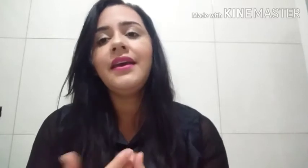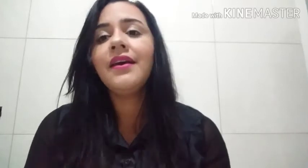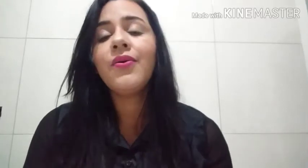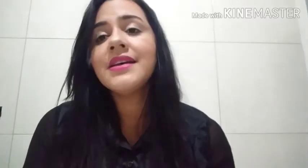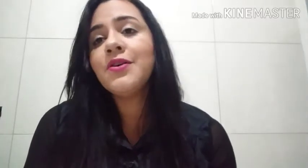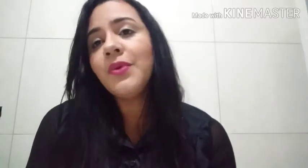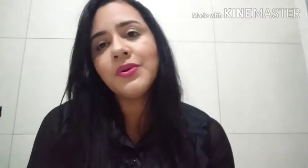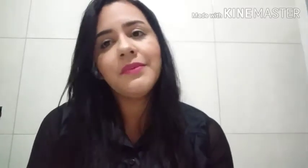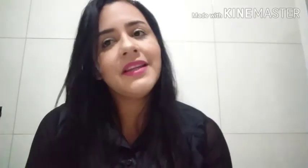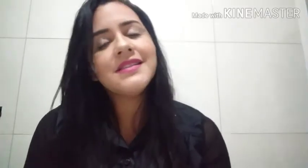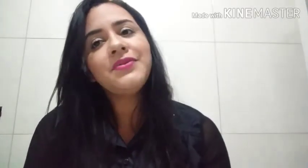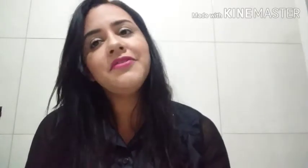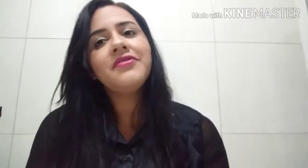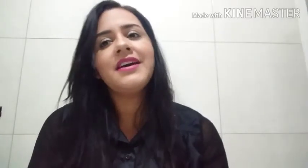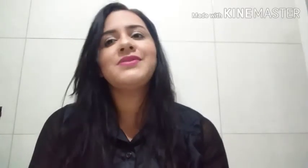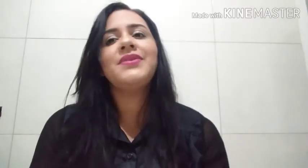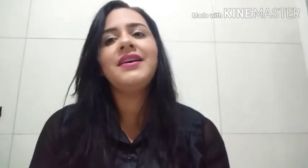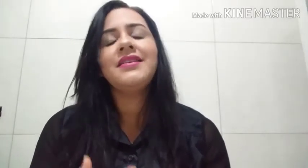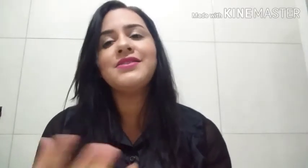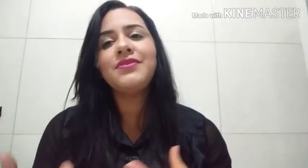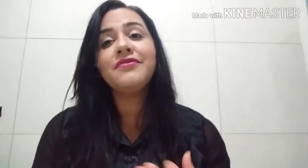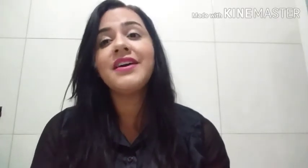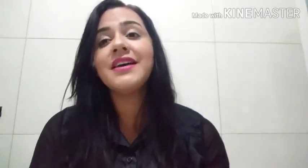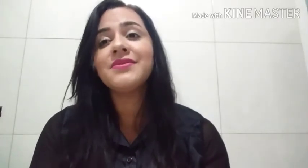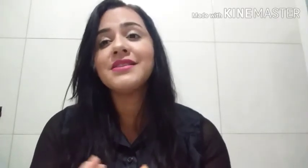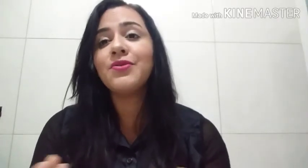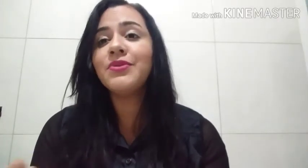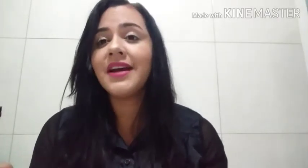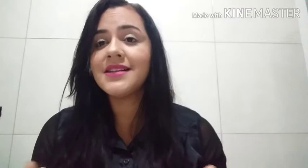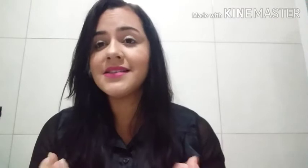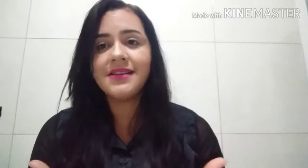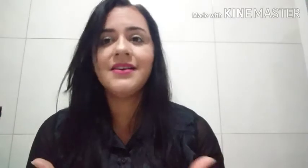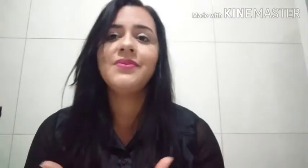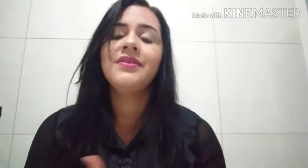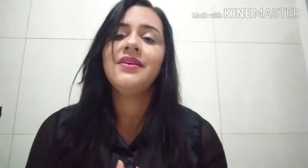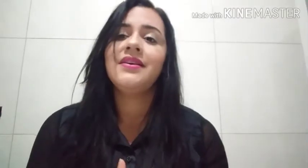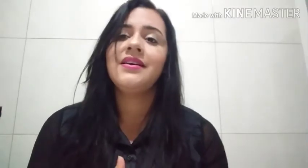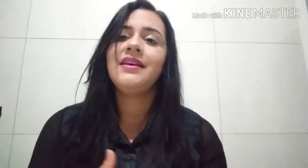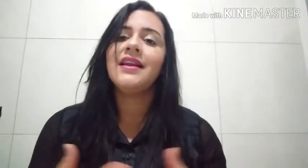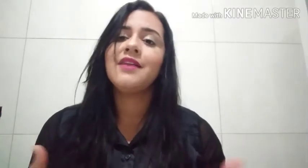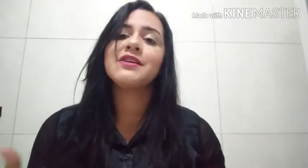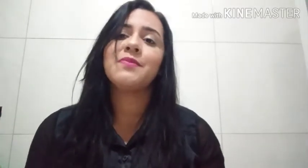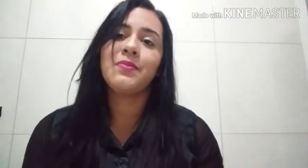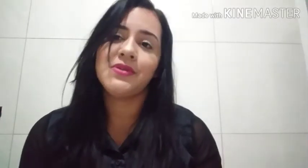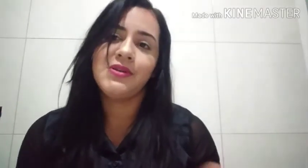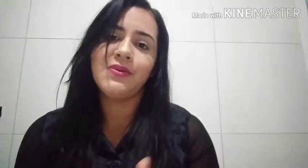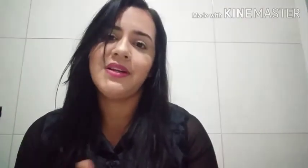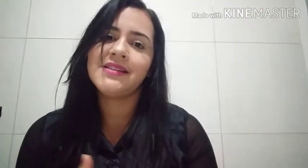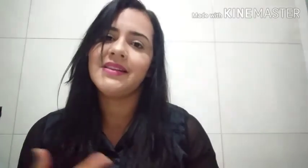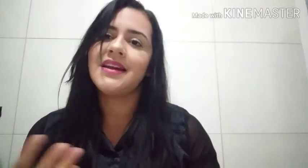E conhecer um pouco também desse universo, né? Desse universo dessa comunicação que a Libras proporciona, dessa